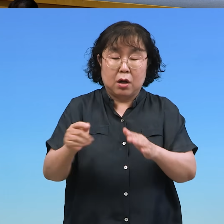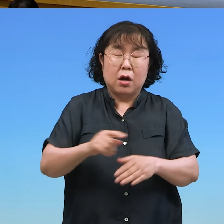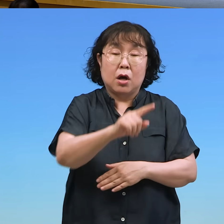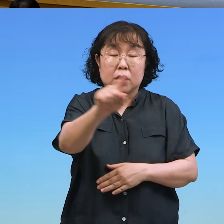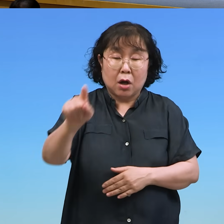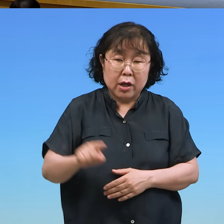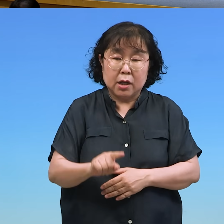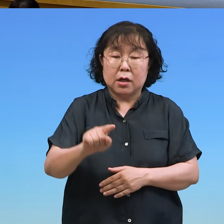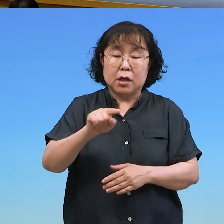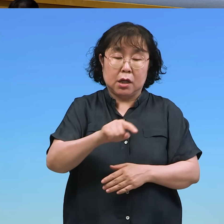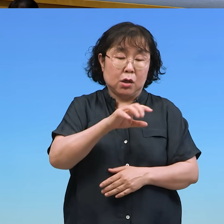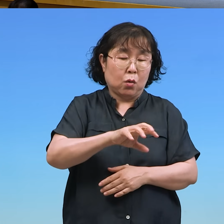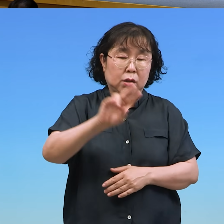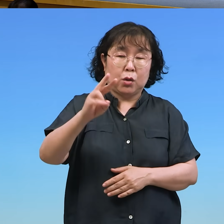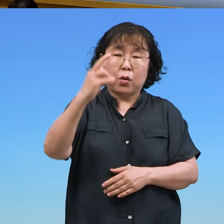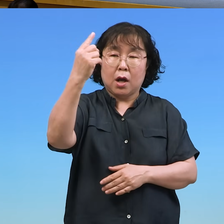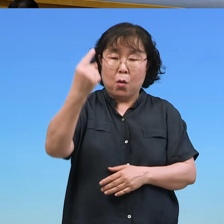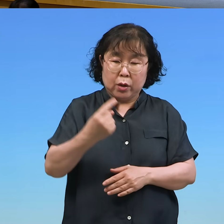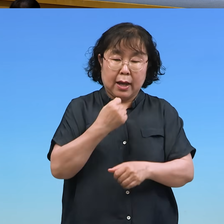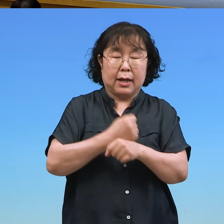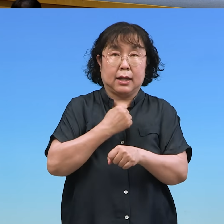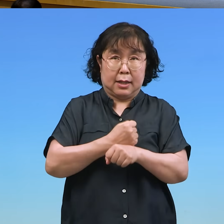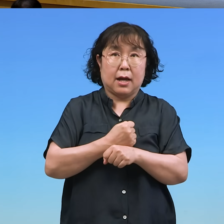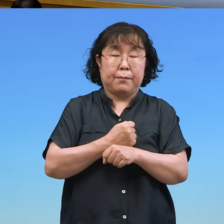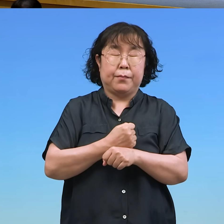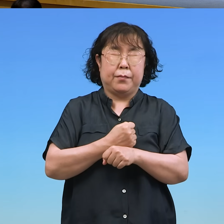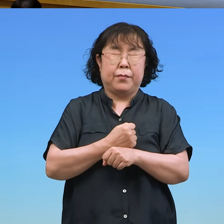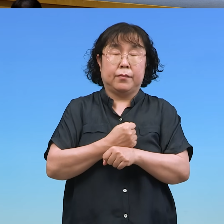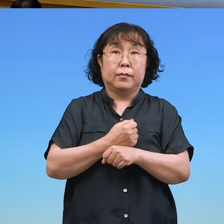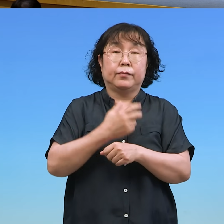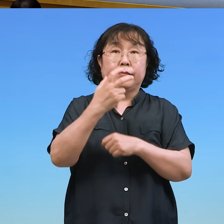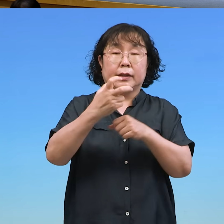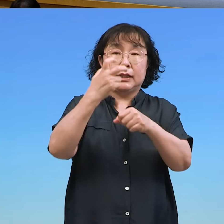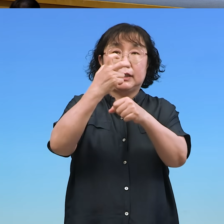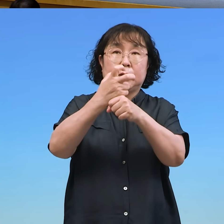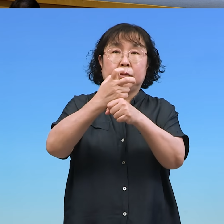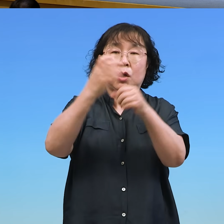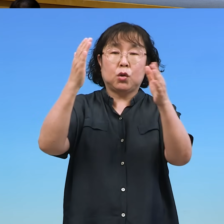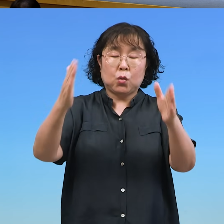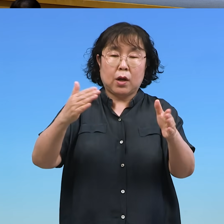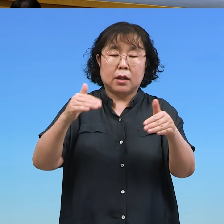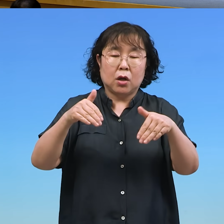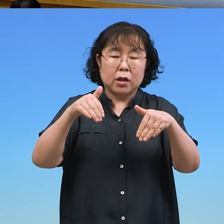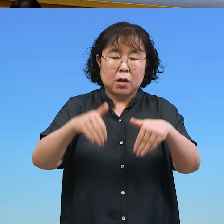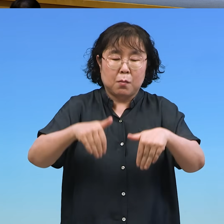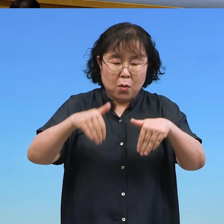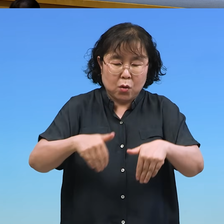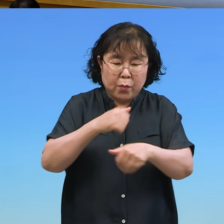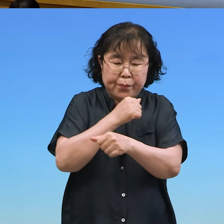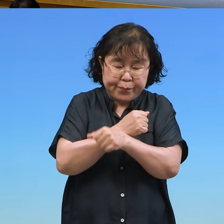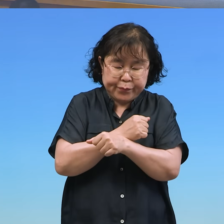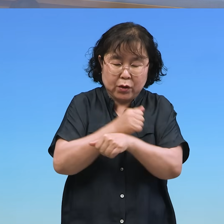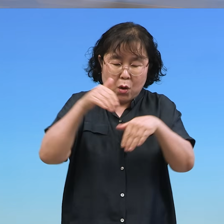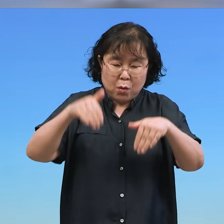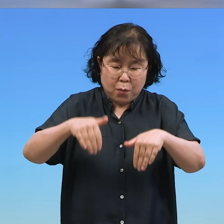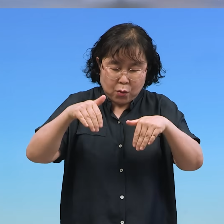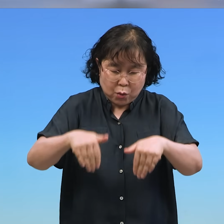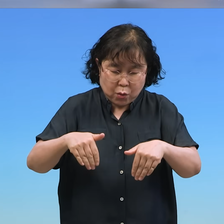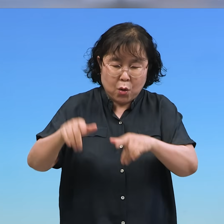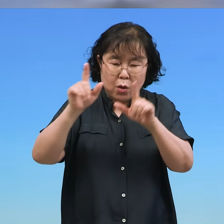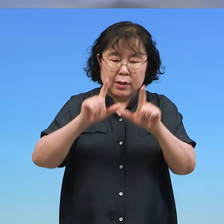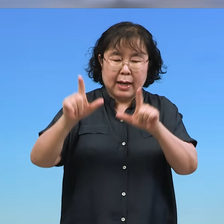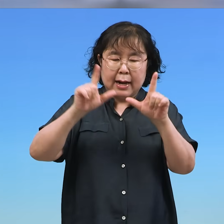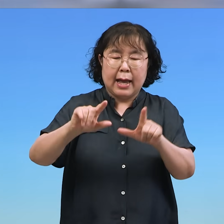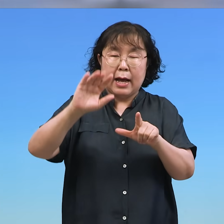이게 뭐 하루가 여삼춘데 70년의 기간이 지금 포로 생활의 기간이라는 겁니다. 하나님 왜 이런